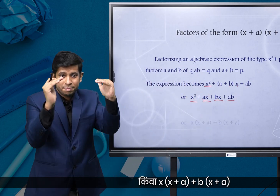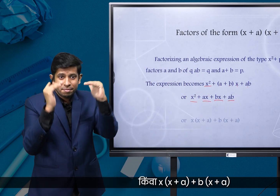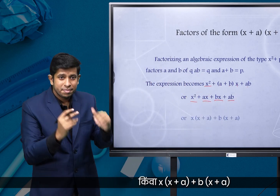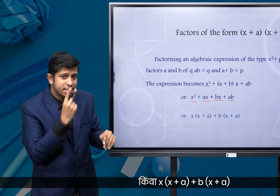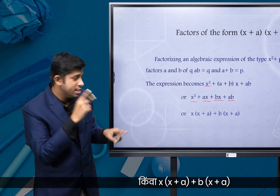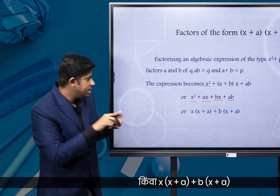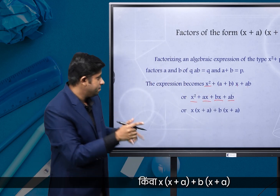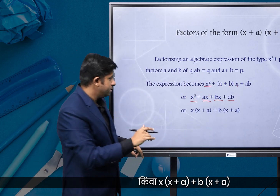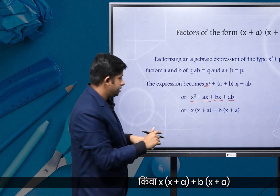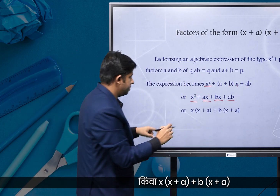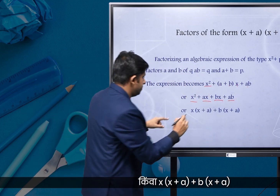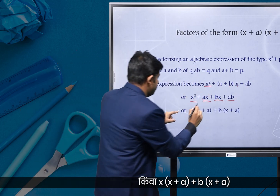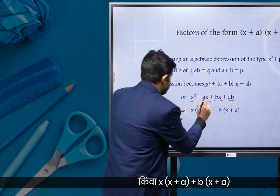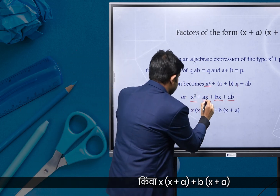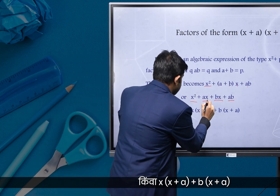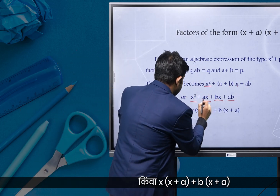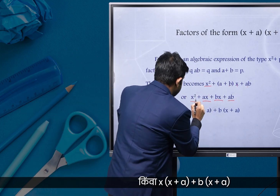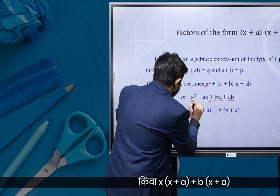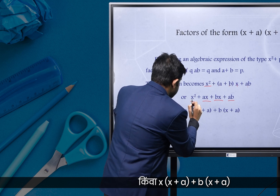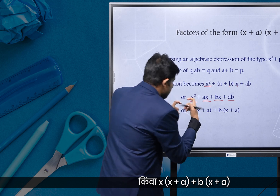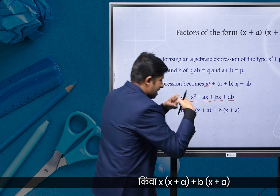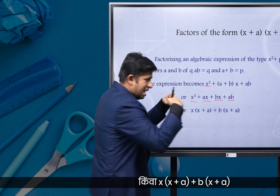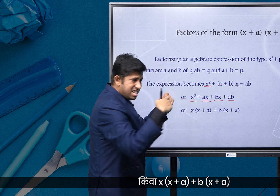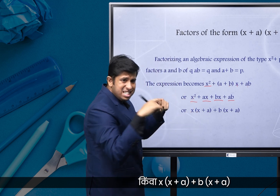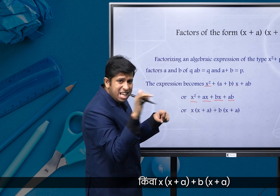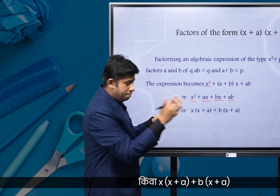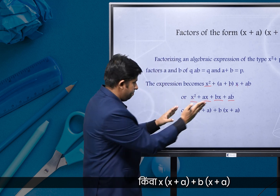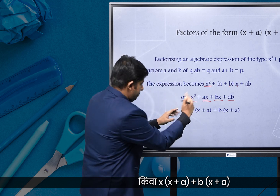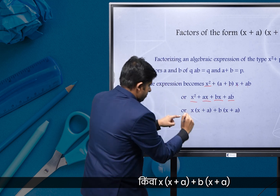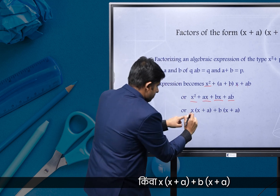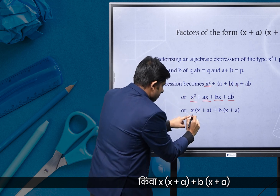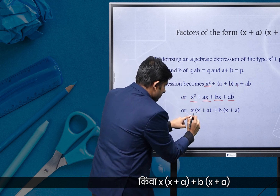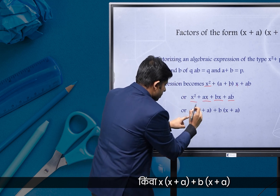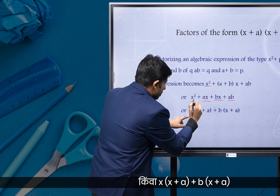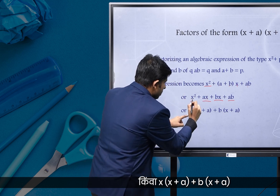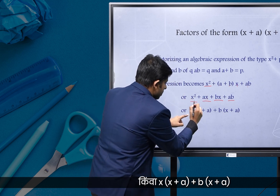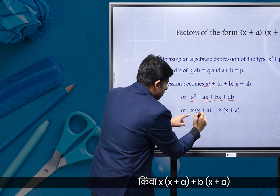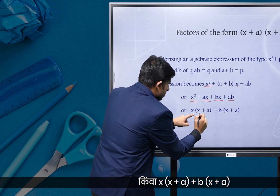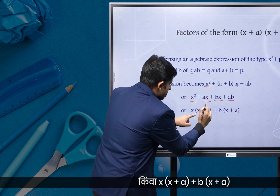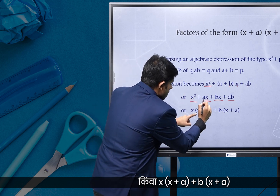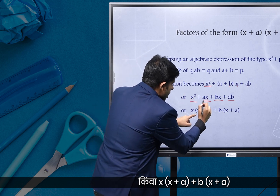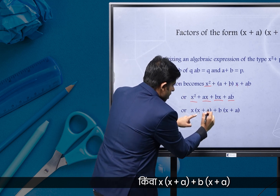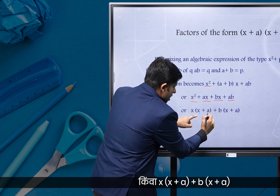किंवा x एका कंसामध्ये x अधिक a अधिक b कंसामध्ये x अधिक